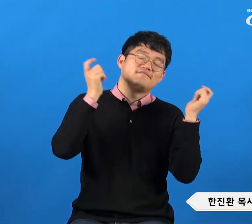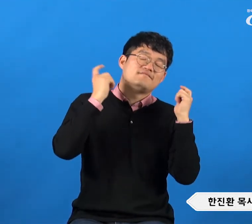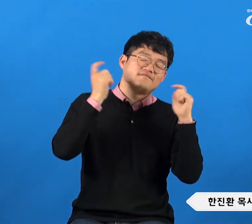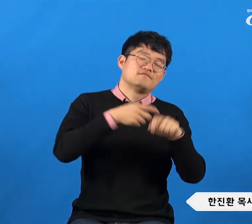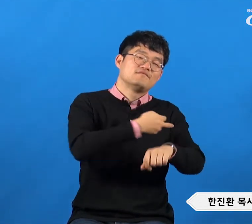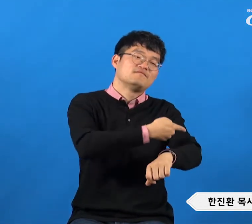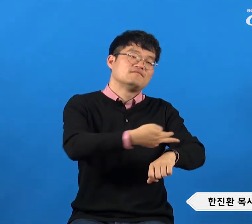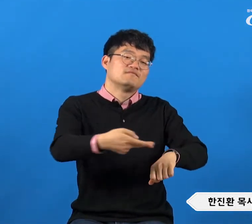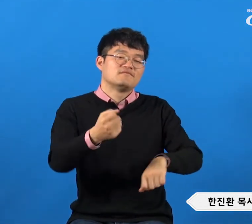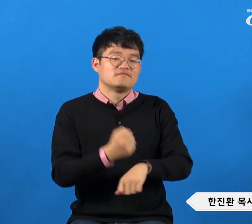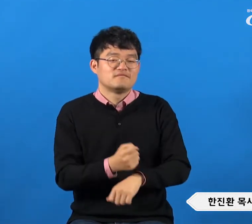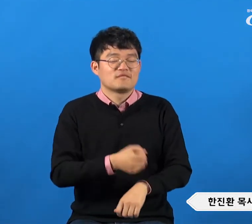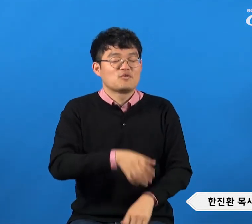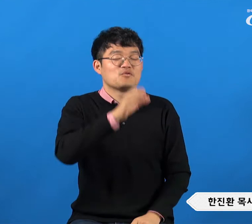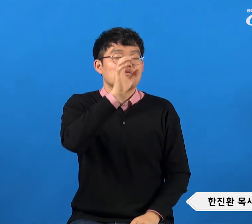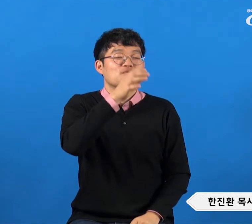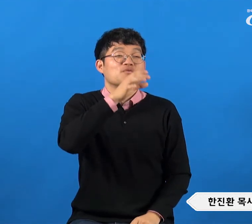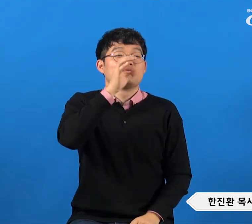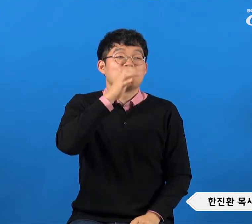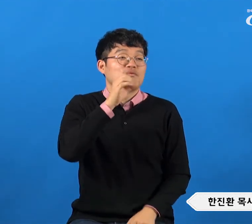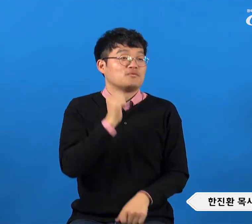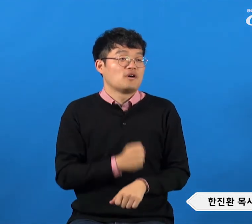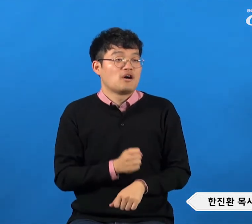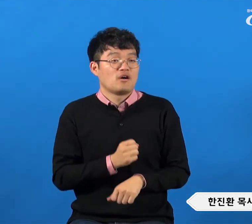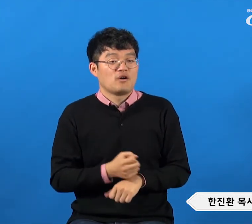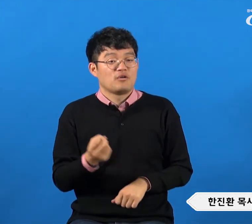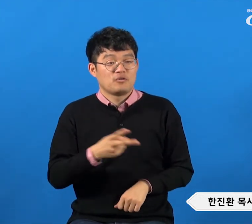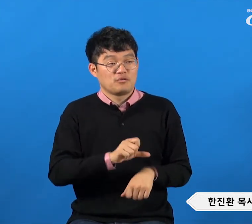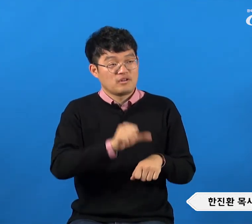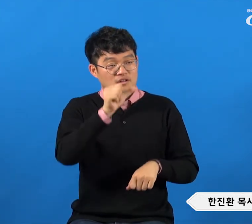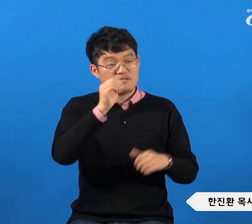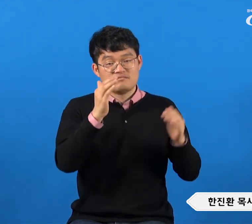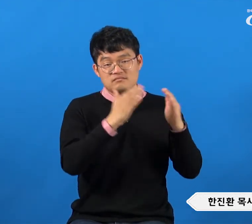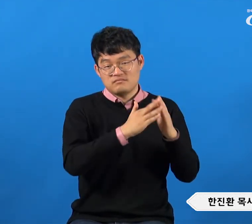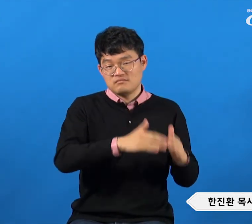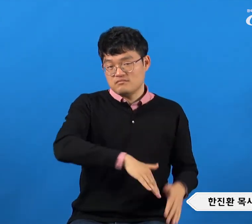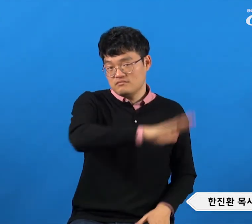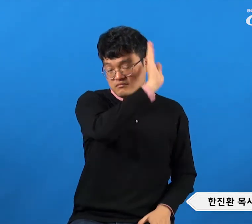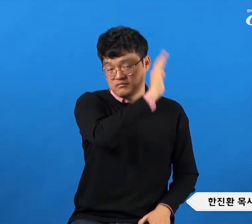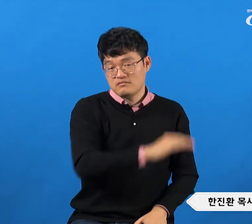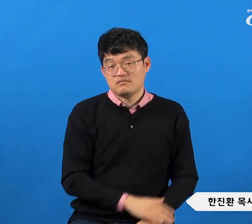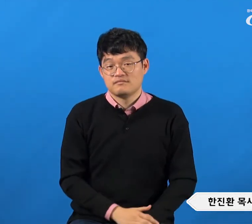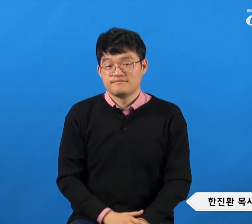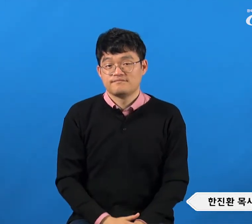수영도 하고 주스도 마시고, 그리고 또 시간 되면 퇴근합니다.